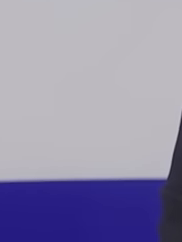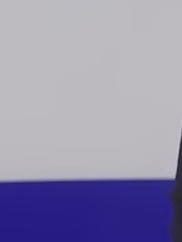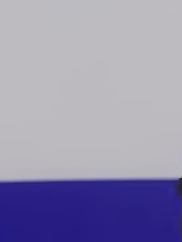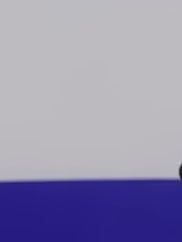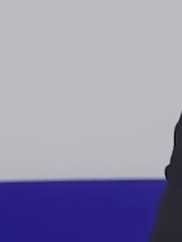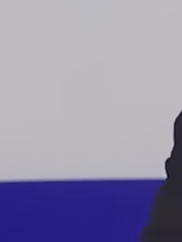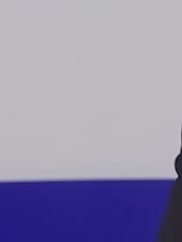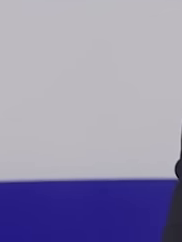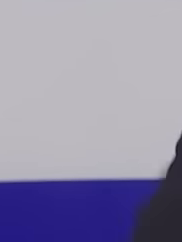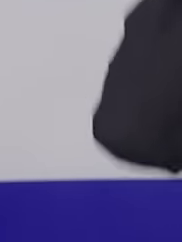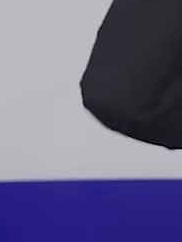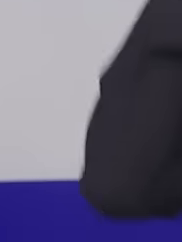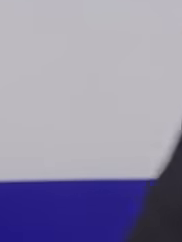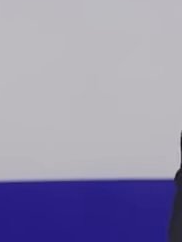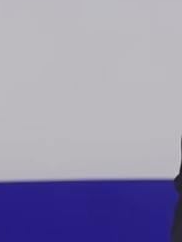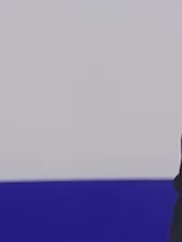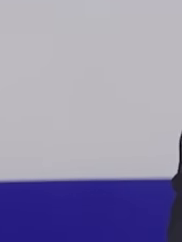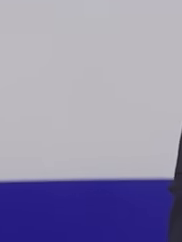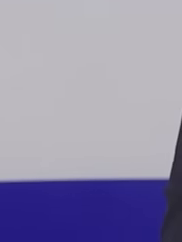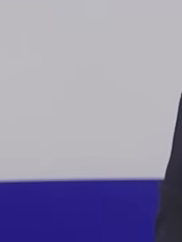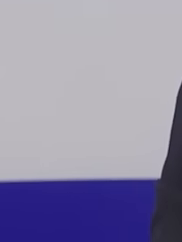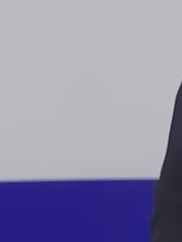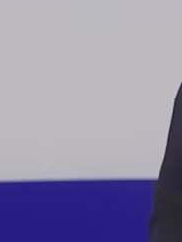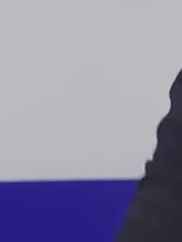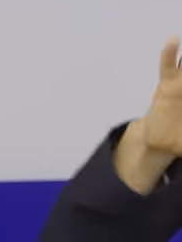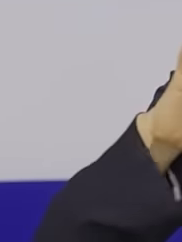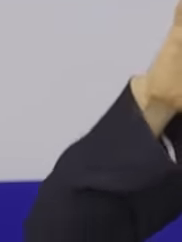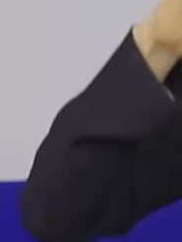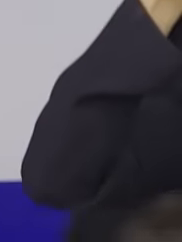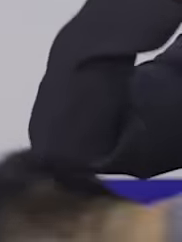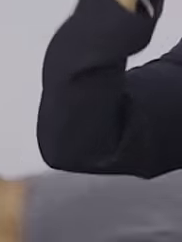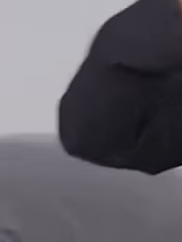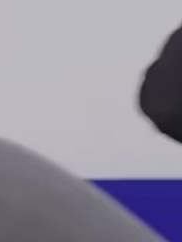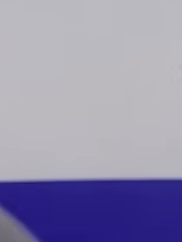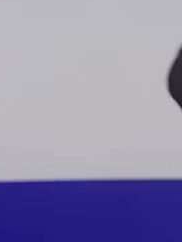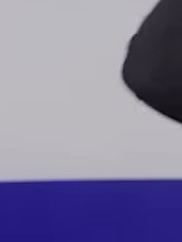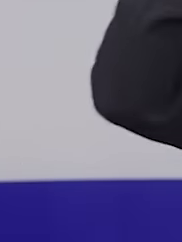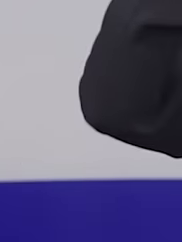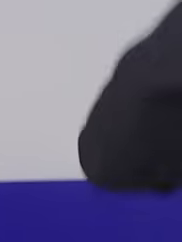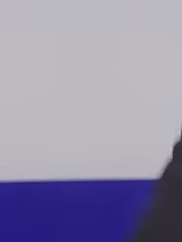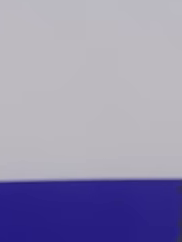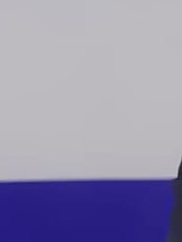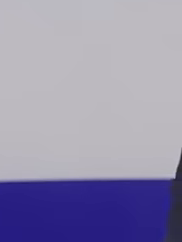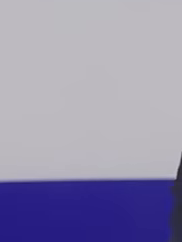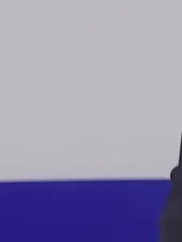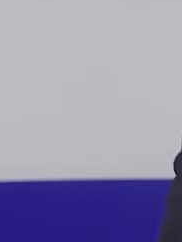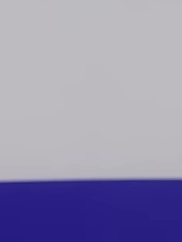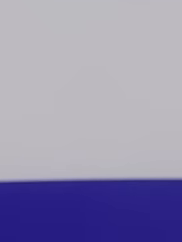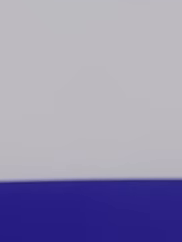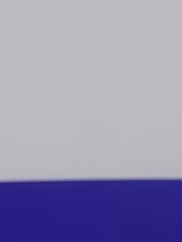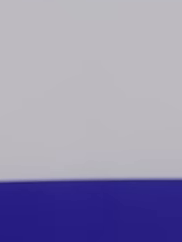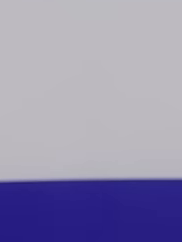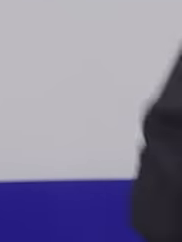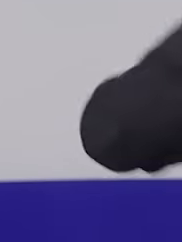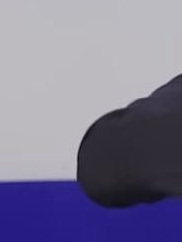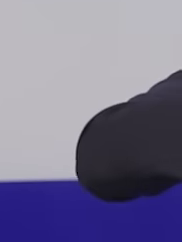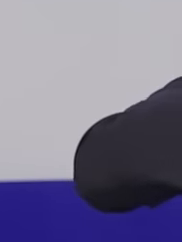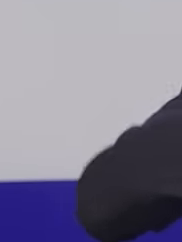아시는 것처럼 대한민국은 전 세계에서 산업 현장에 로봇이 가장 많은